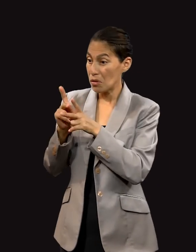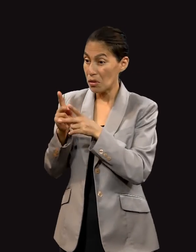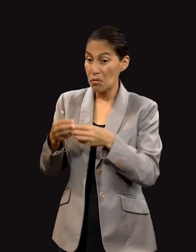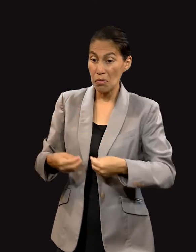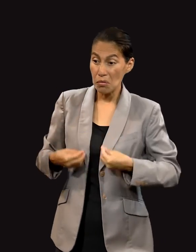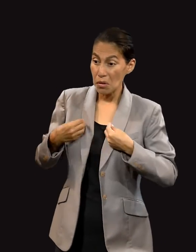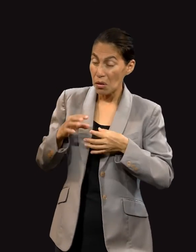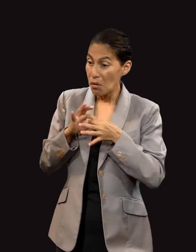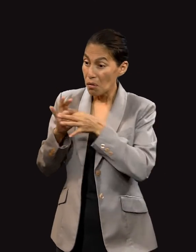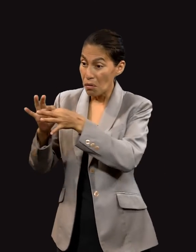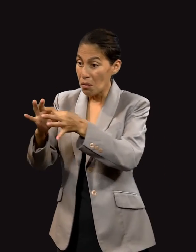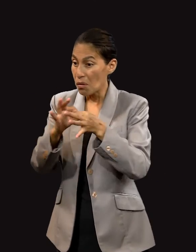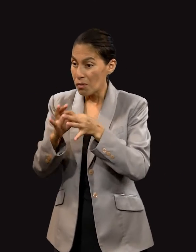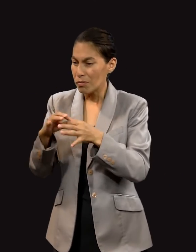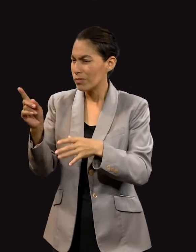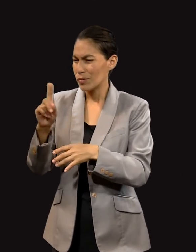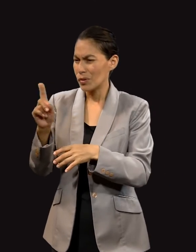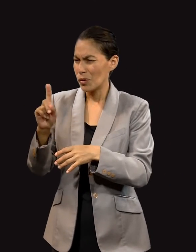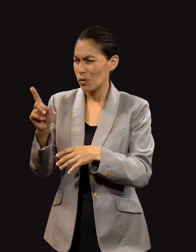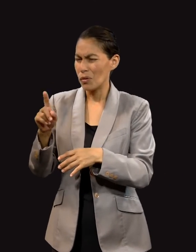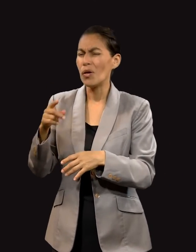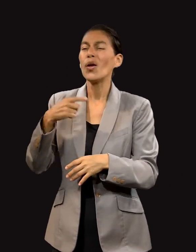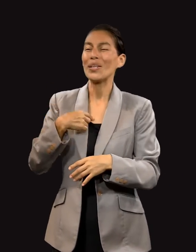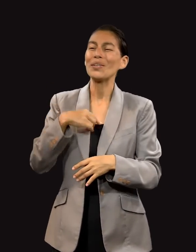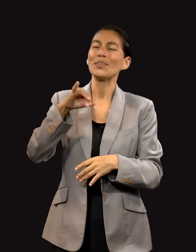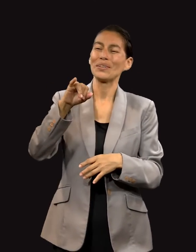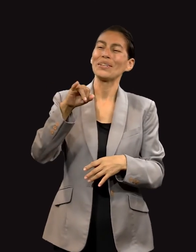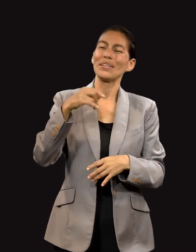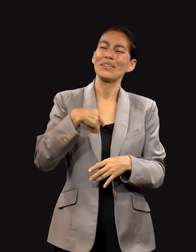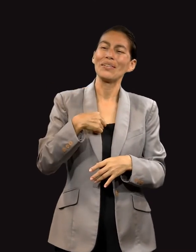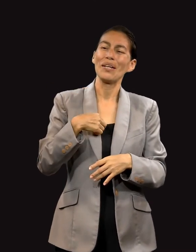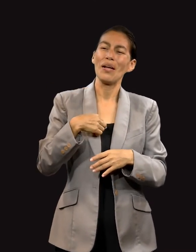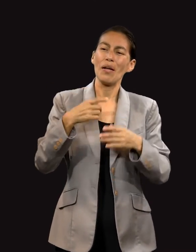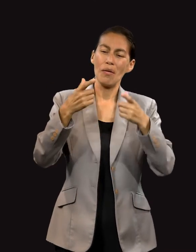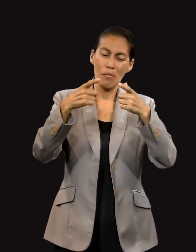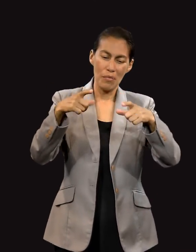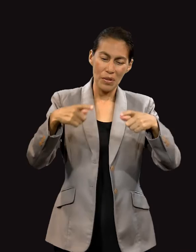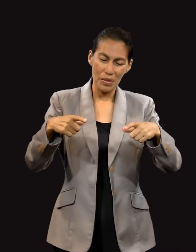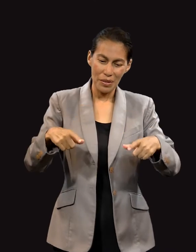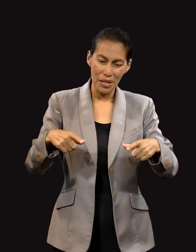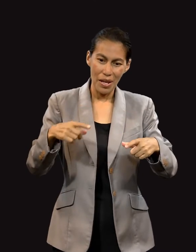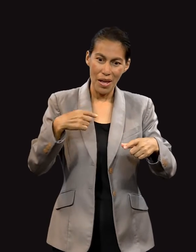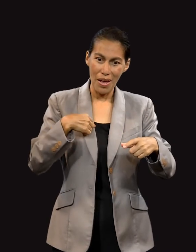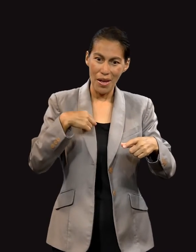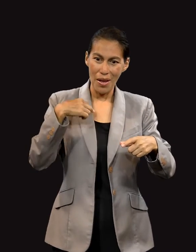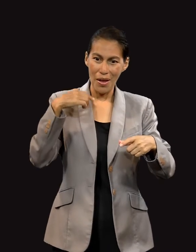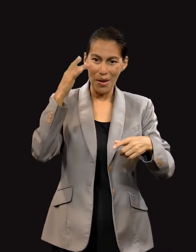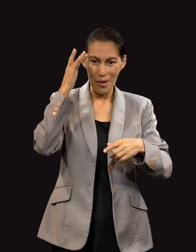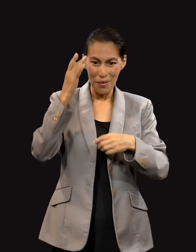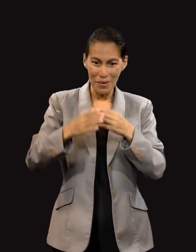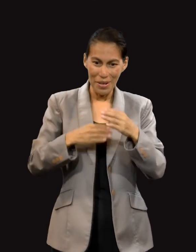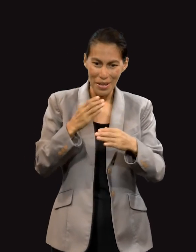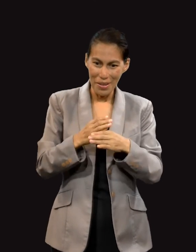no conviví con ella. Yo sí recuerdo, recuerdo cuando me compró mi pastel de cumpleaños, recuerdo varias cosas.